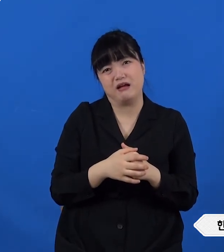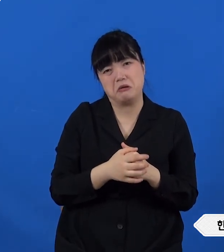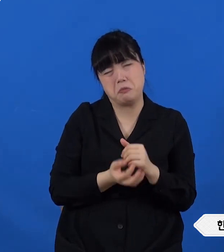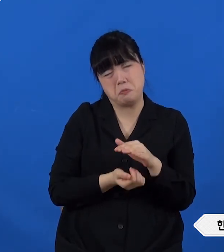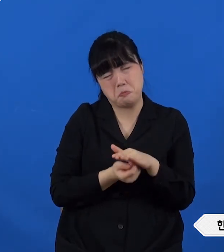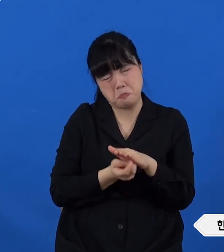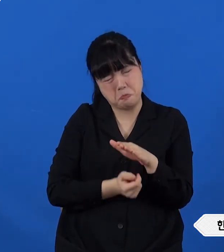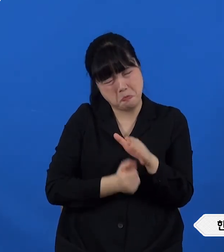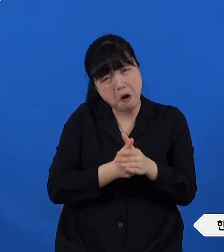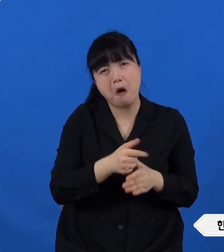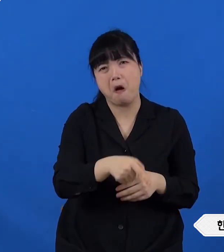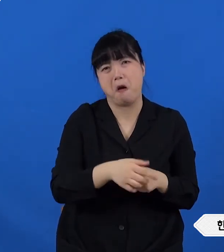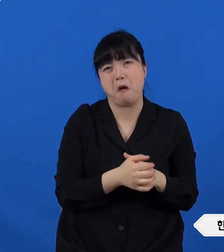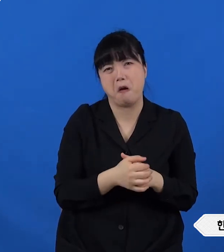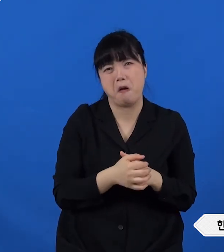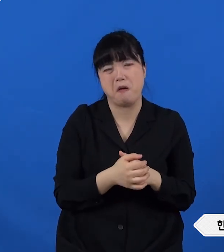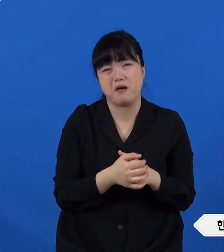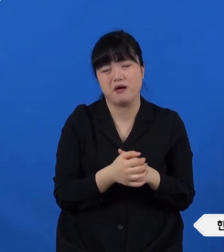중에 꼼수 아닙니까?